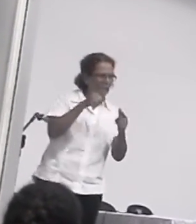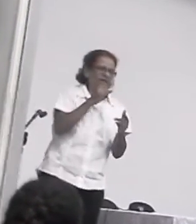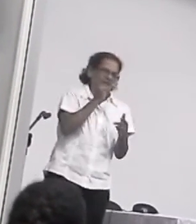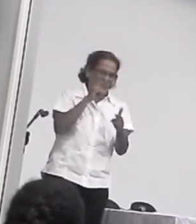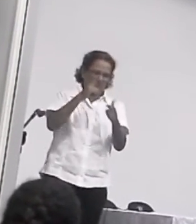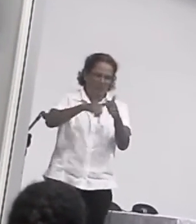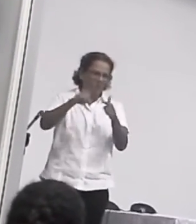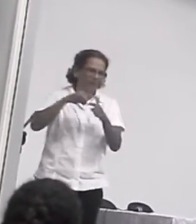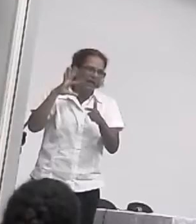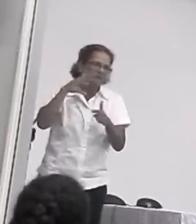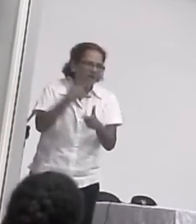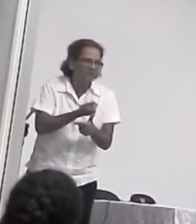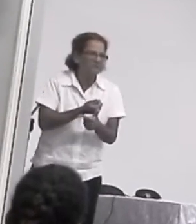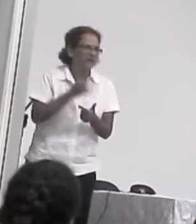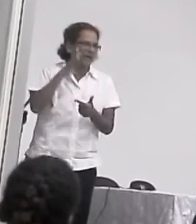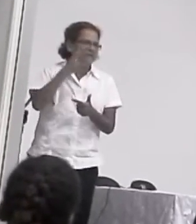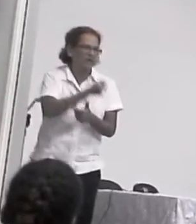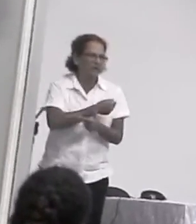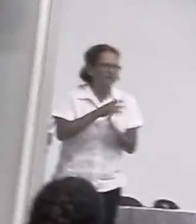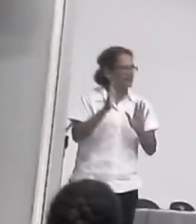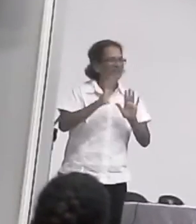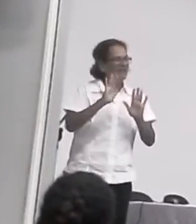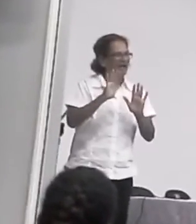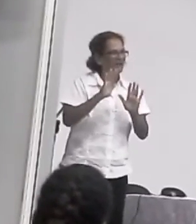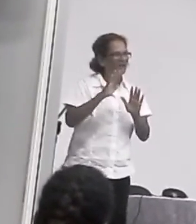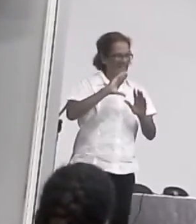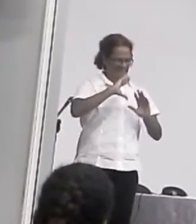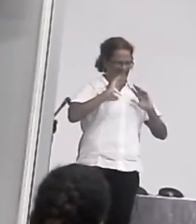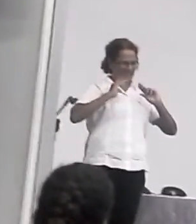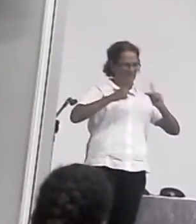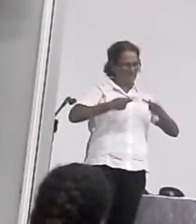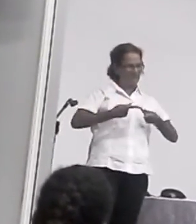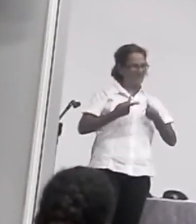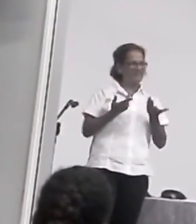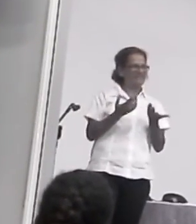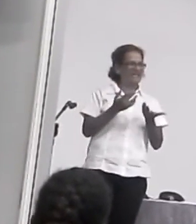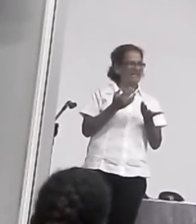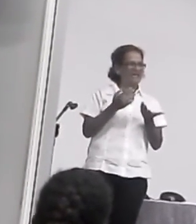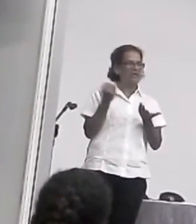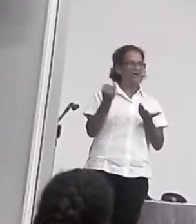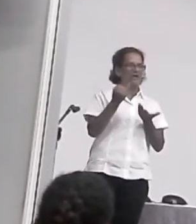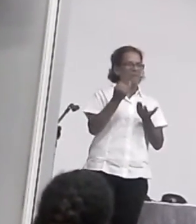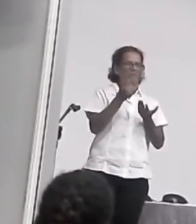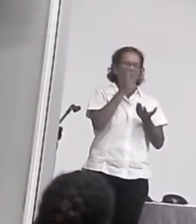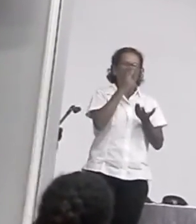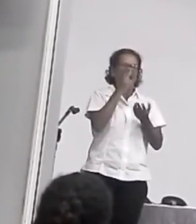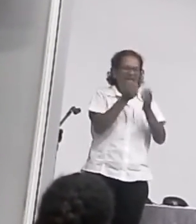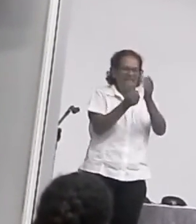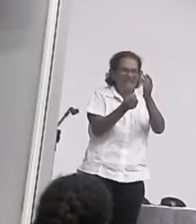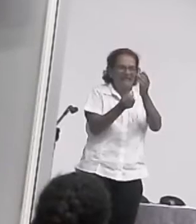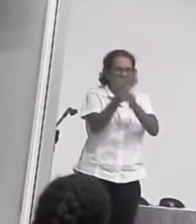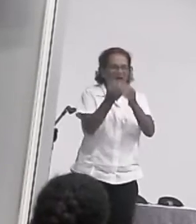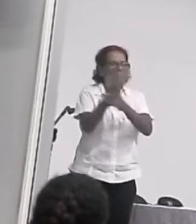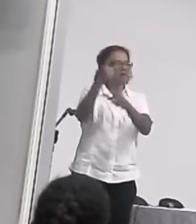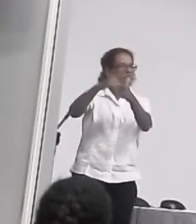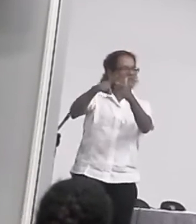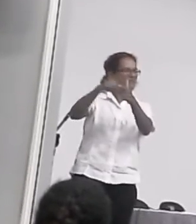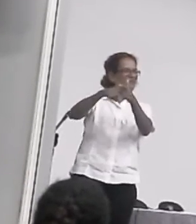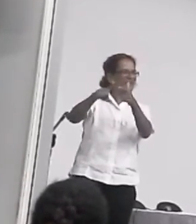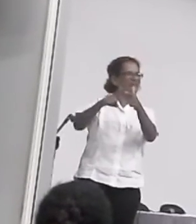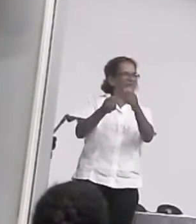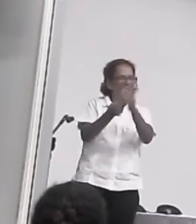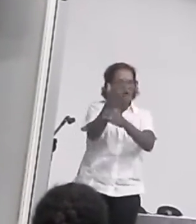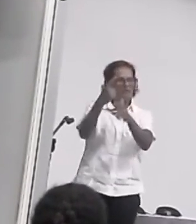ciências humanas sempre resolvem problemas já resolvidos. Estamos muito famosos por isso, isso é muito tautológico. Já a gente